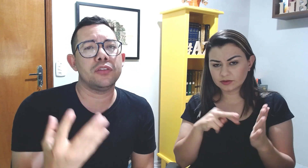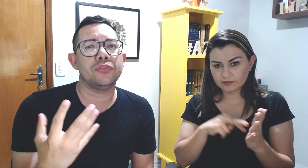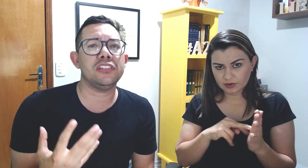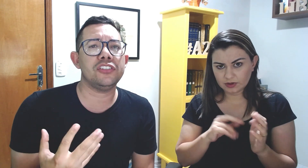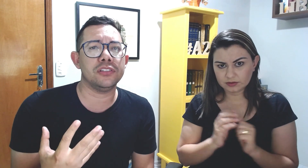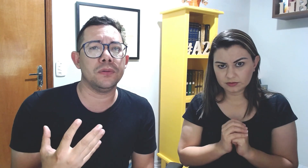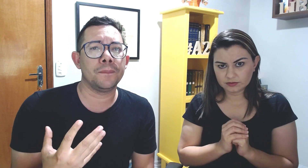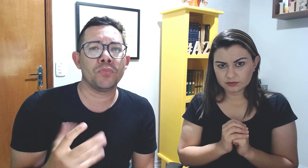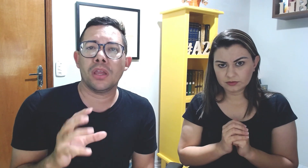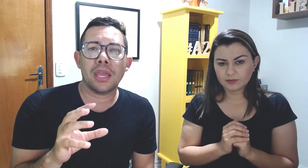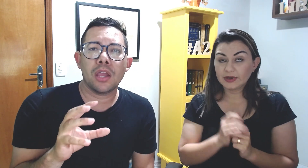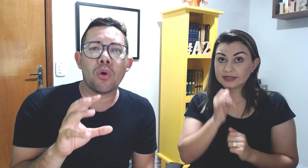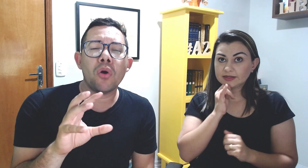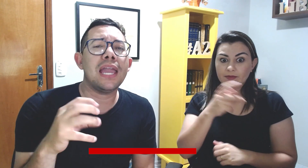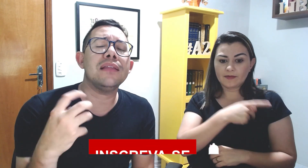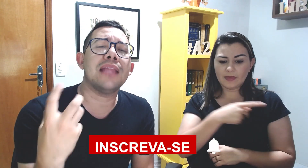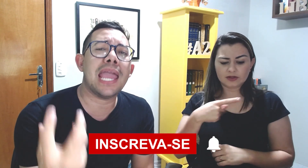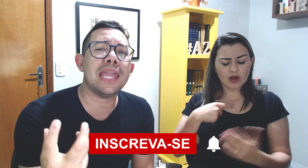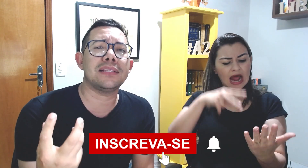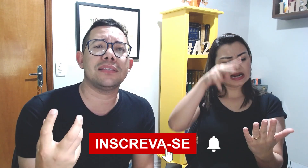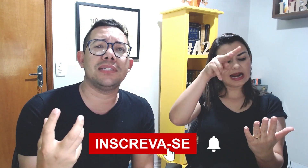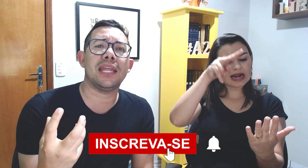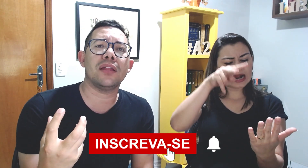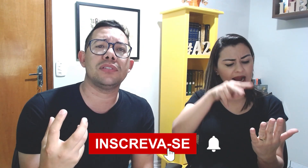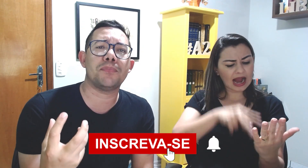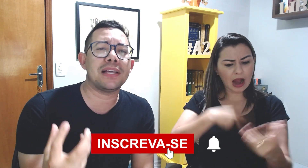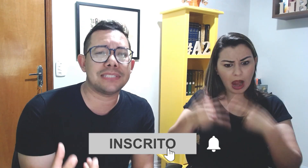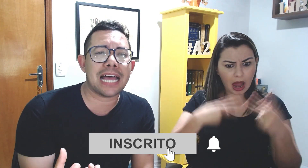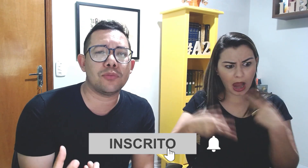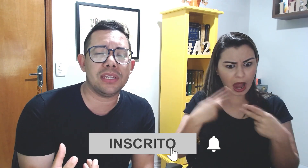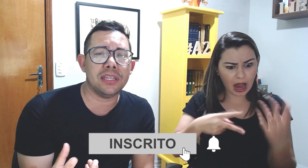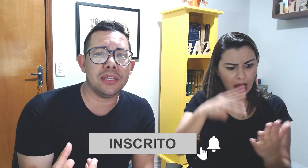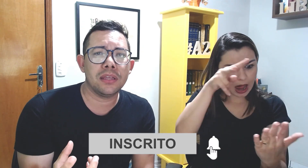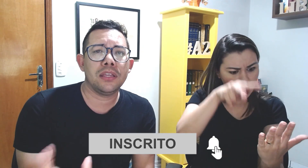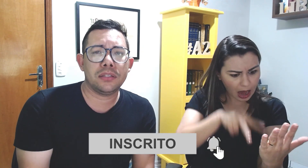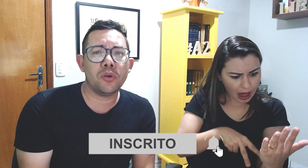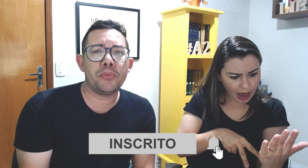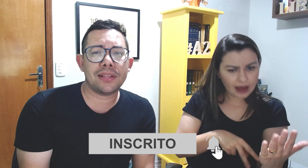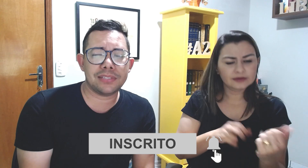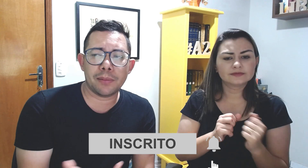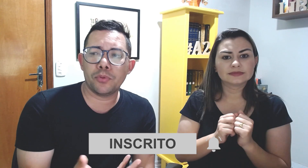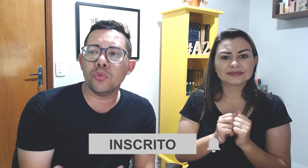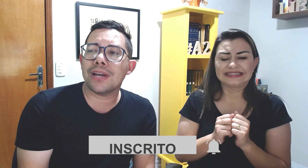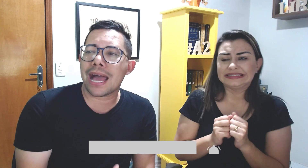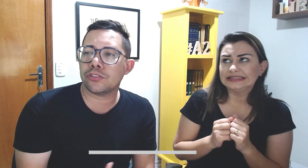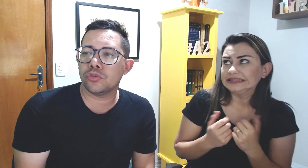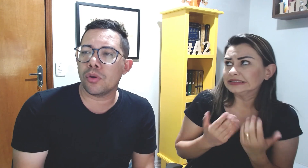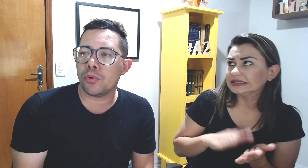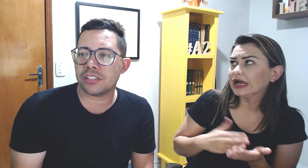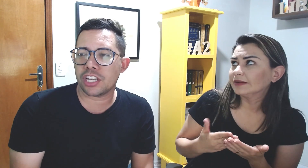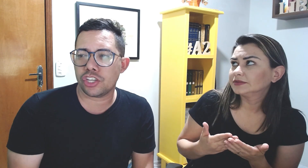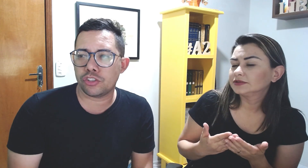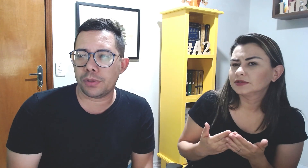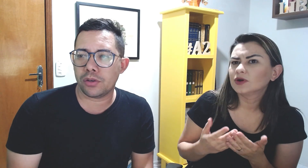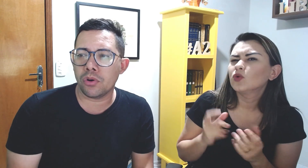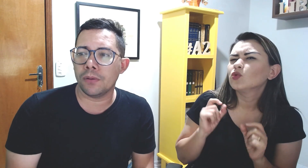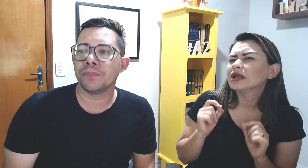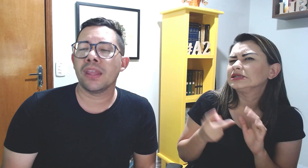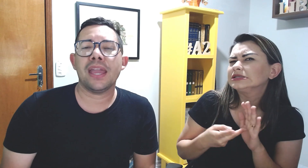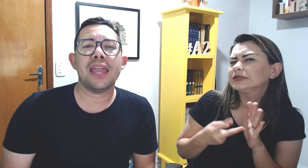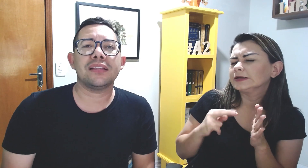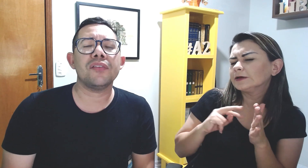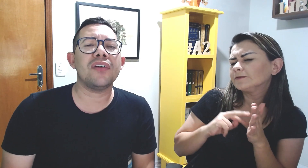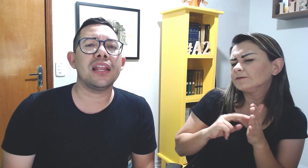Foque no sentido. Qual que é a ideia que está se querendo ser passado ali? Então, por exemplo, num caso como esse que a gente